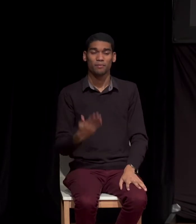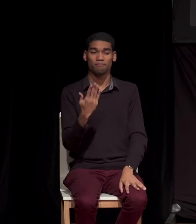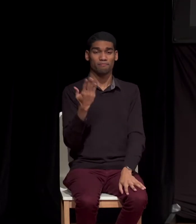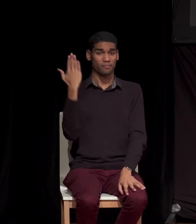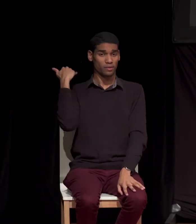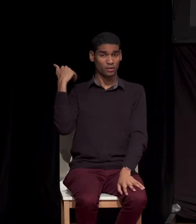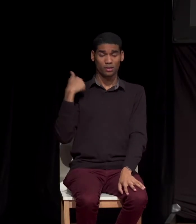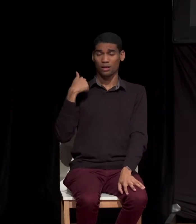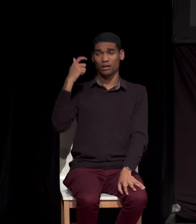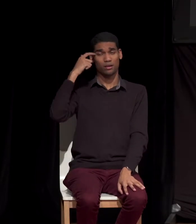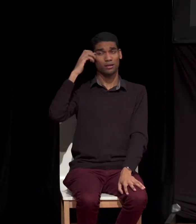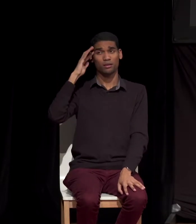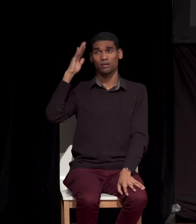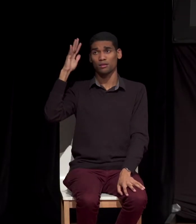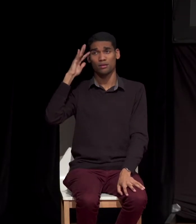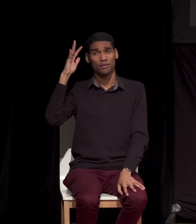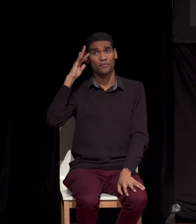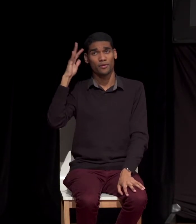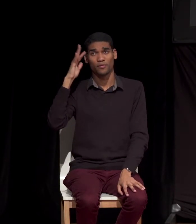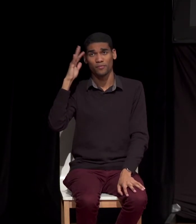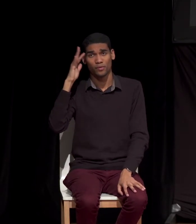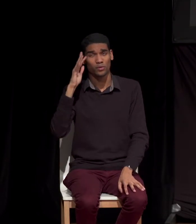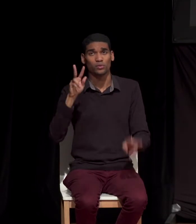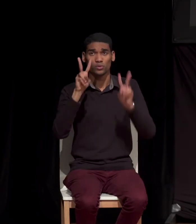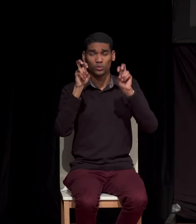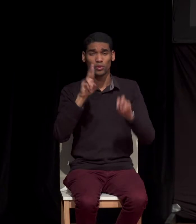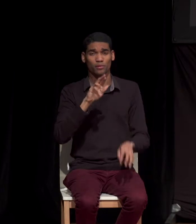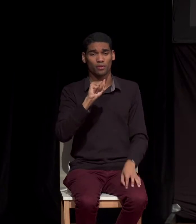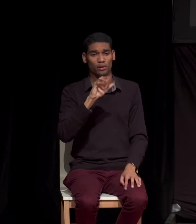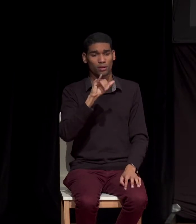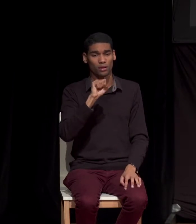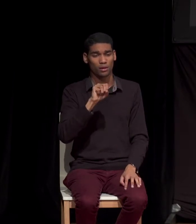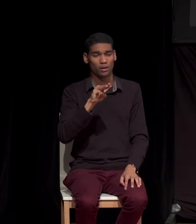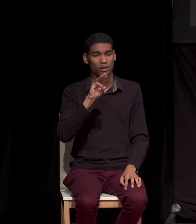reflexão sobre racismo, porque a minha família